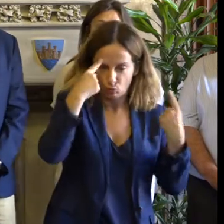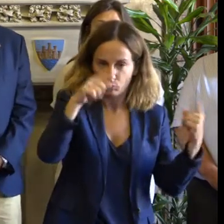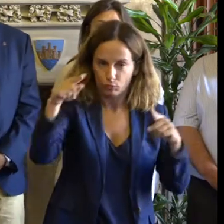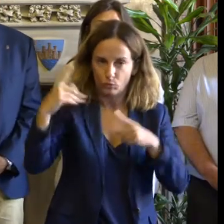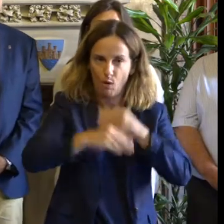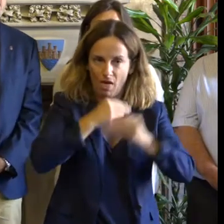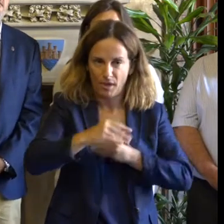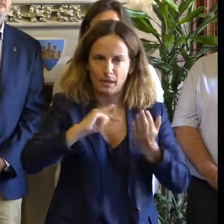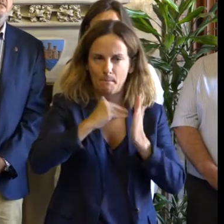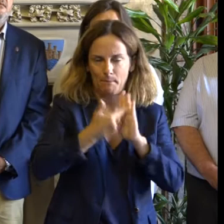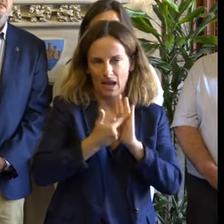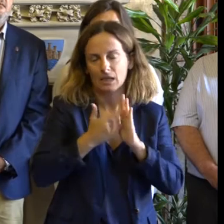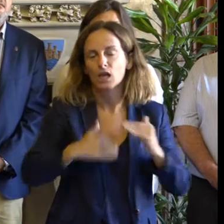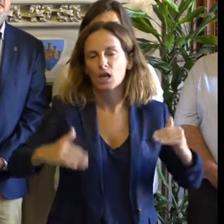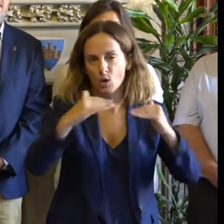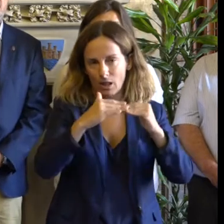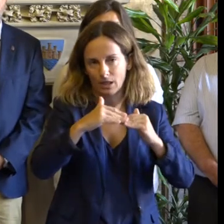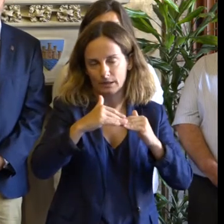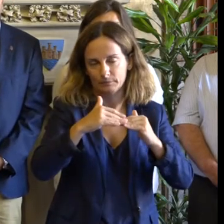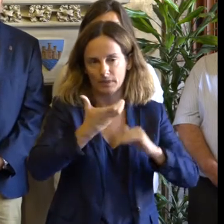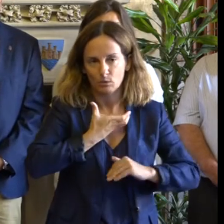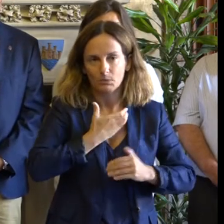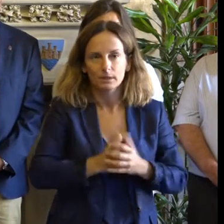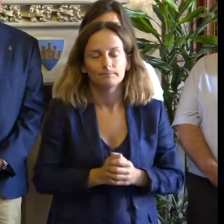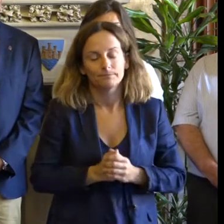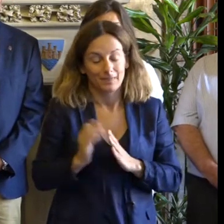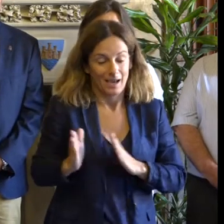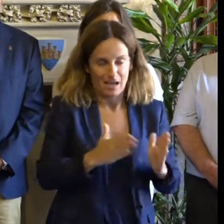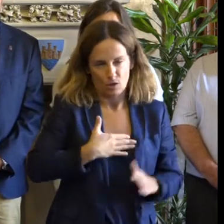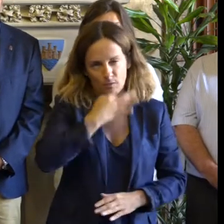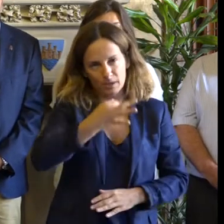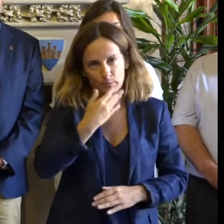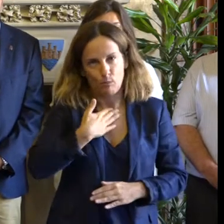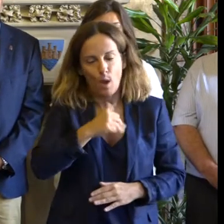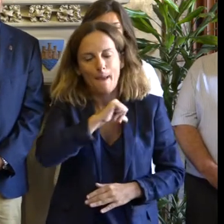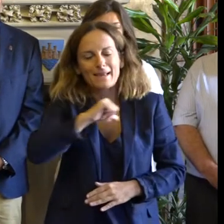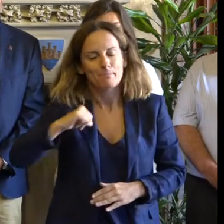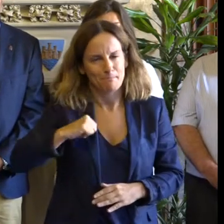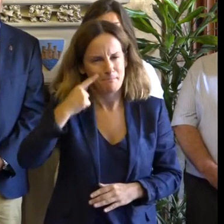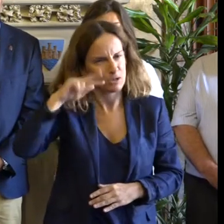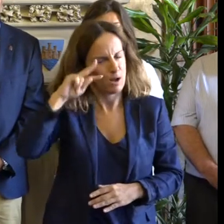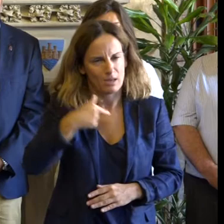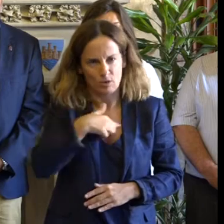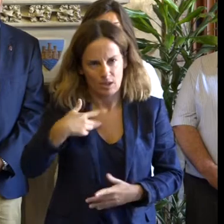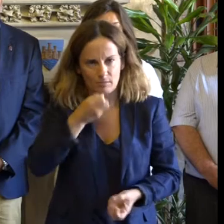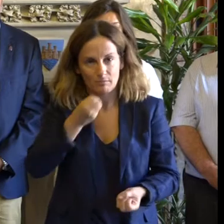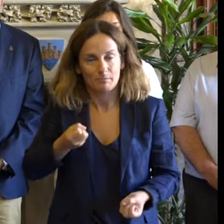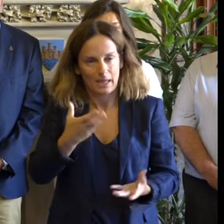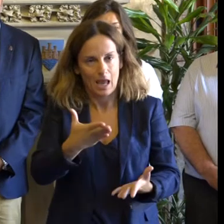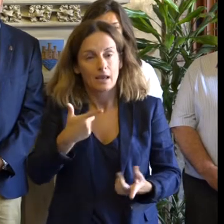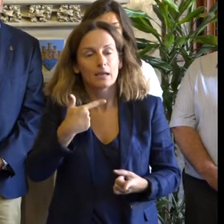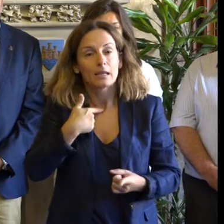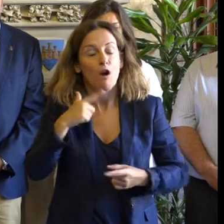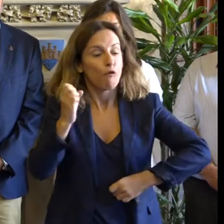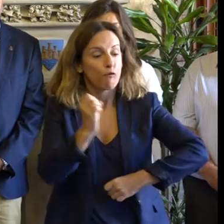Me permetran que dediqui un temps a una iniciativa que per experiència personal considera imprescindible. El Fons Mallorquí de Solidaritat